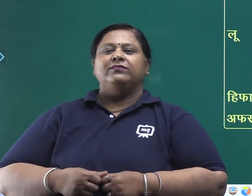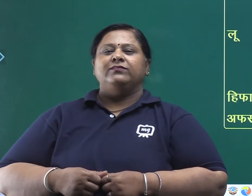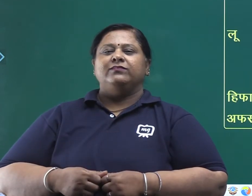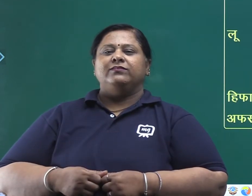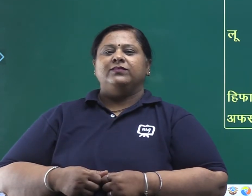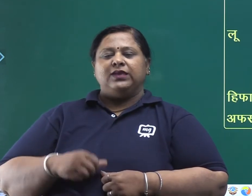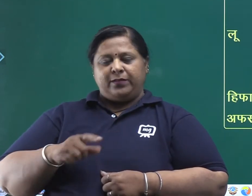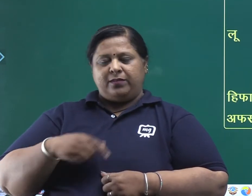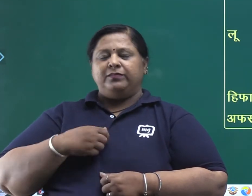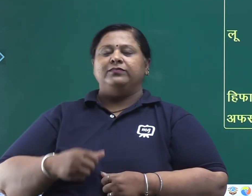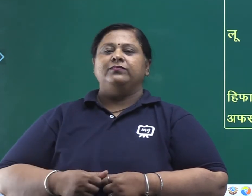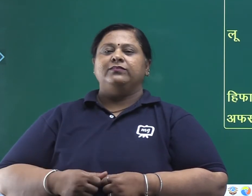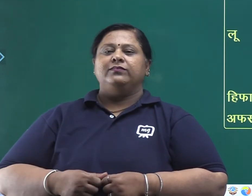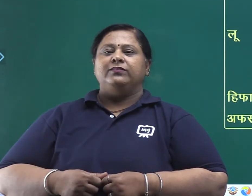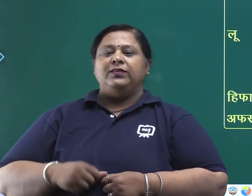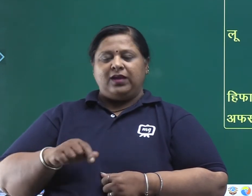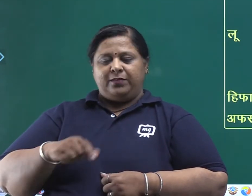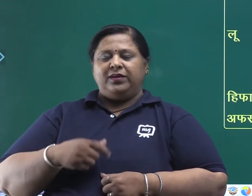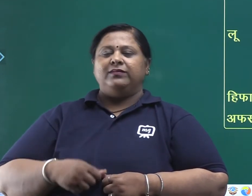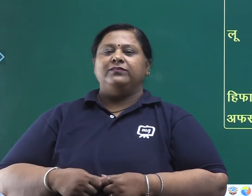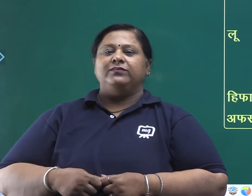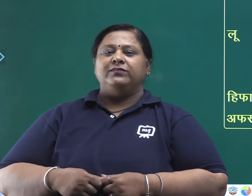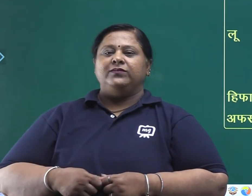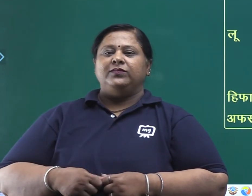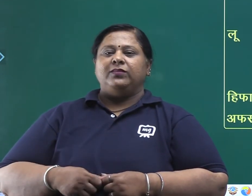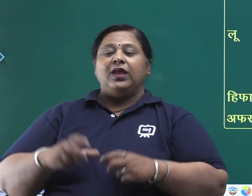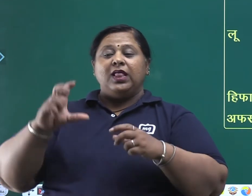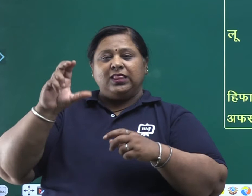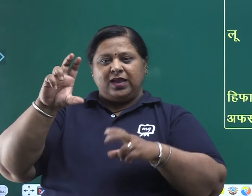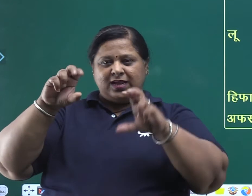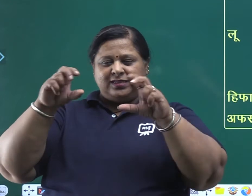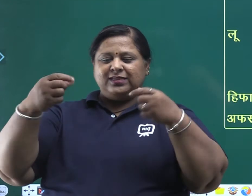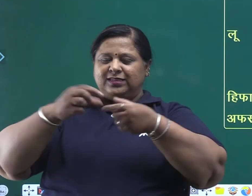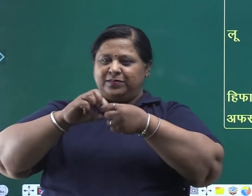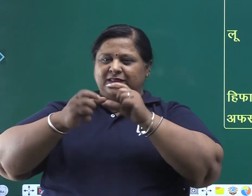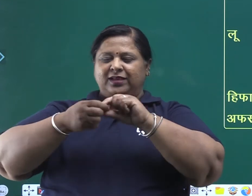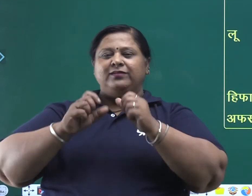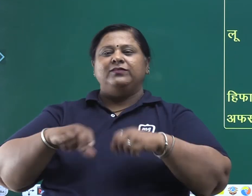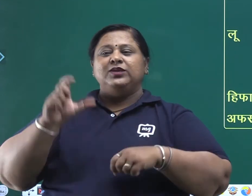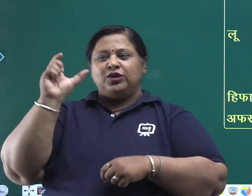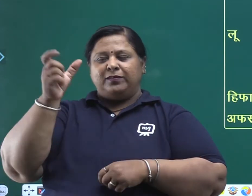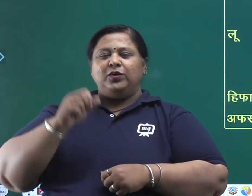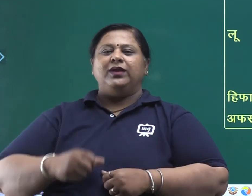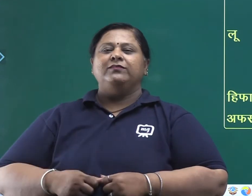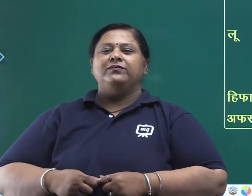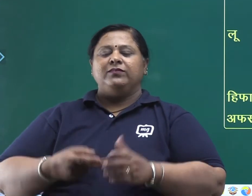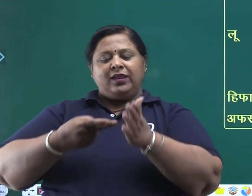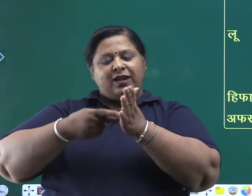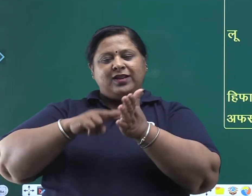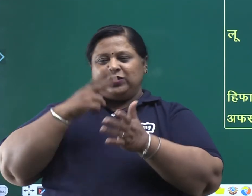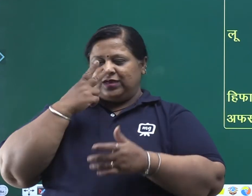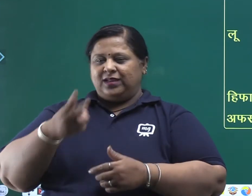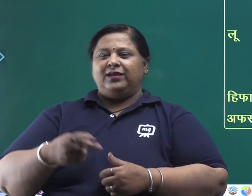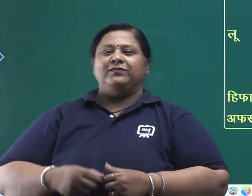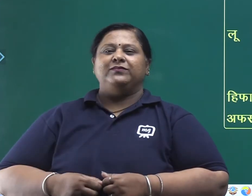अब हम यहाँ पर अध्याय से संबंधित शब्दों के अर्थ